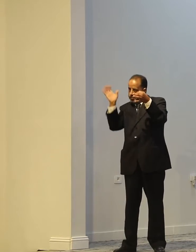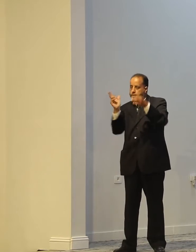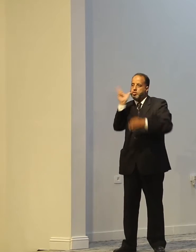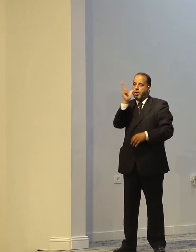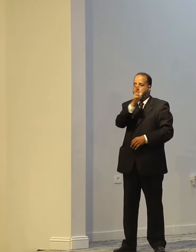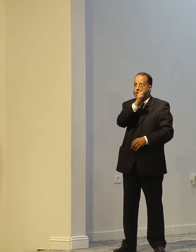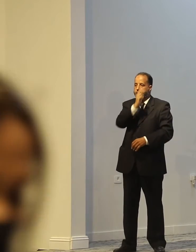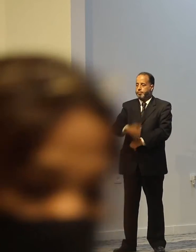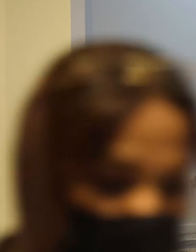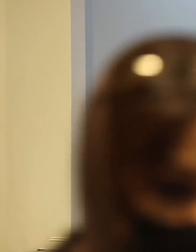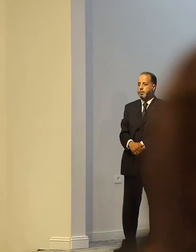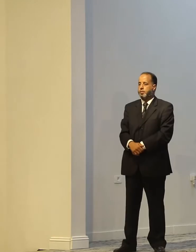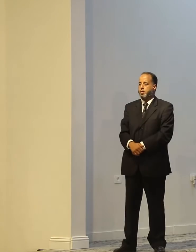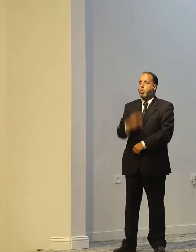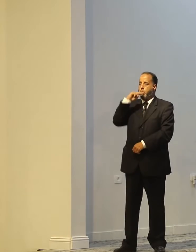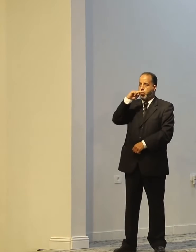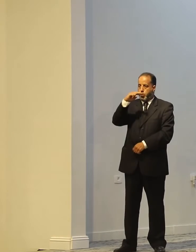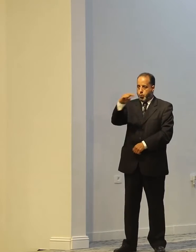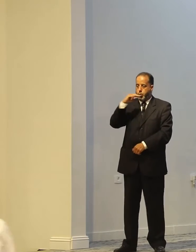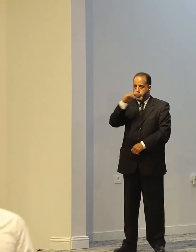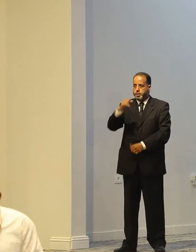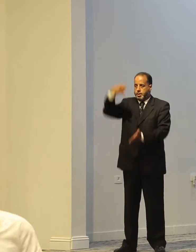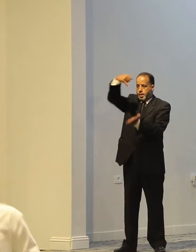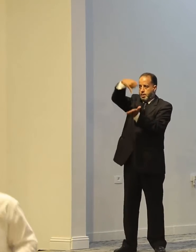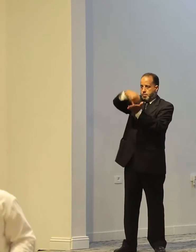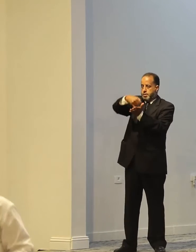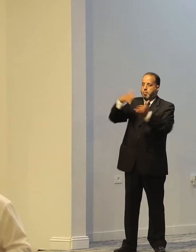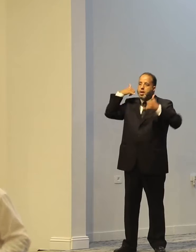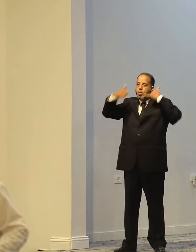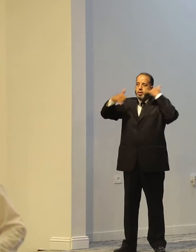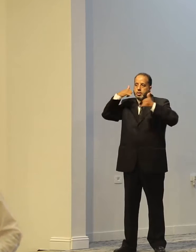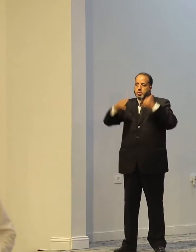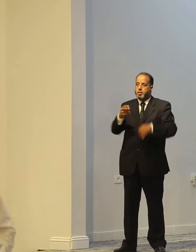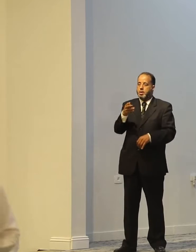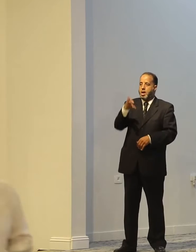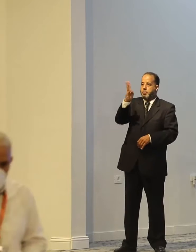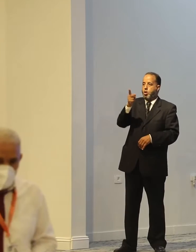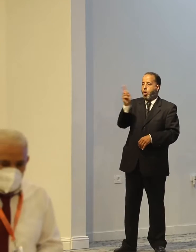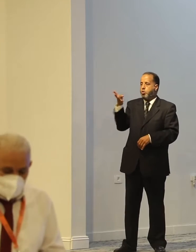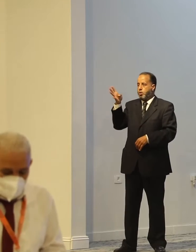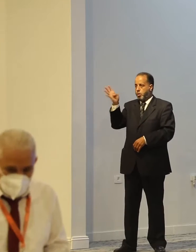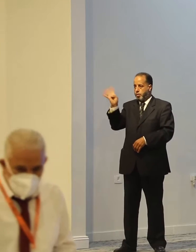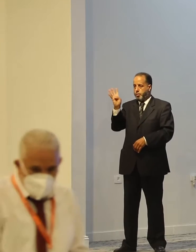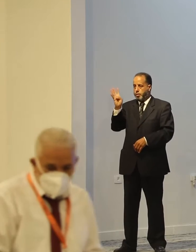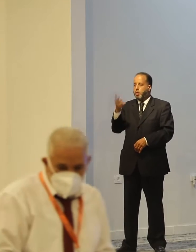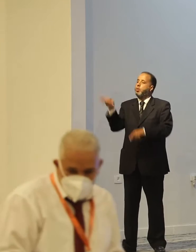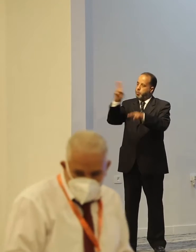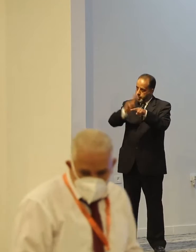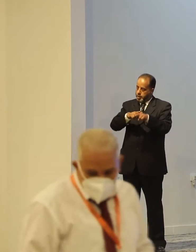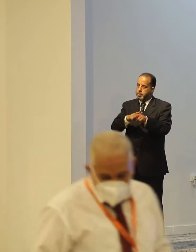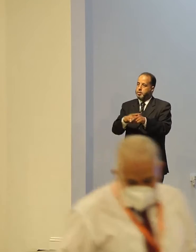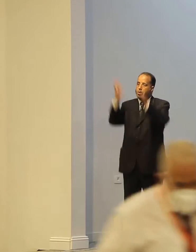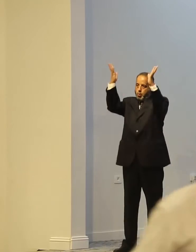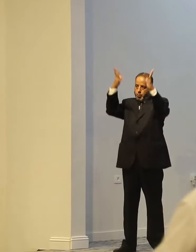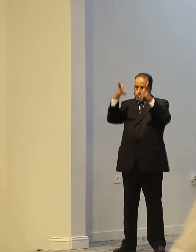سابقا، كما أن مركز الاتصال بالرقم 1441 هو الآخر